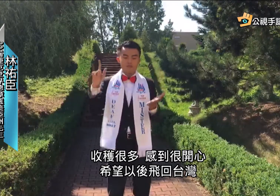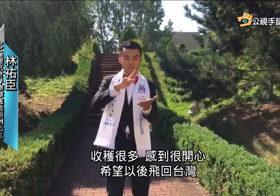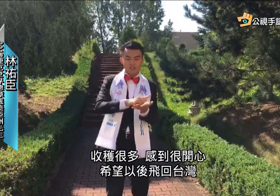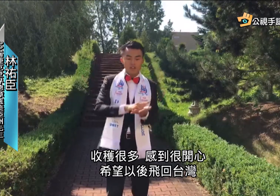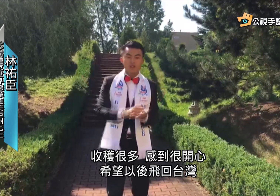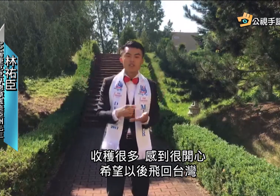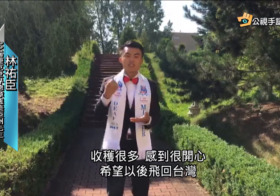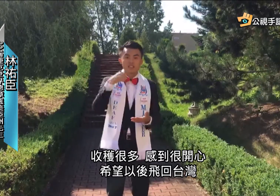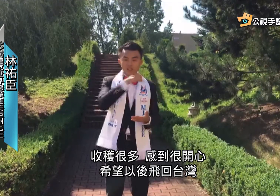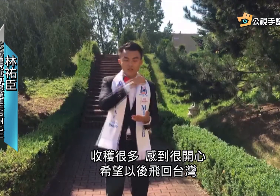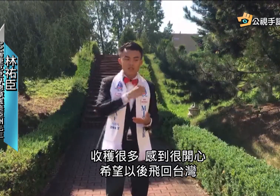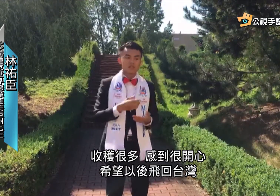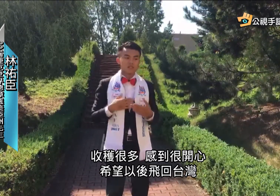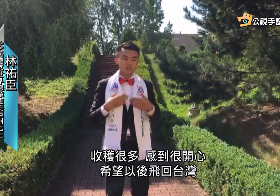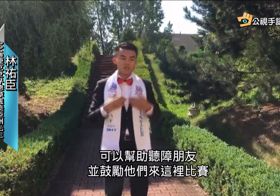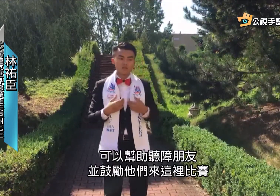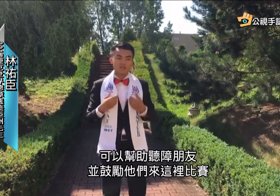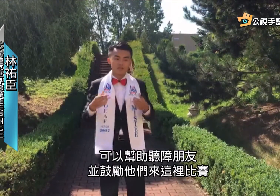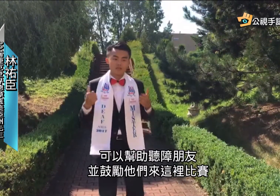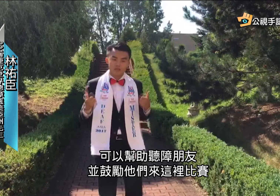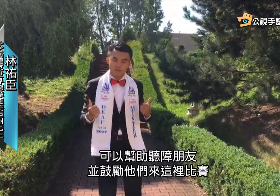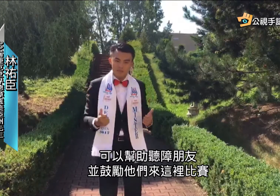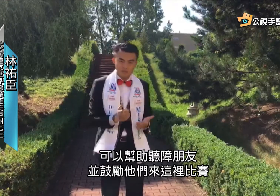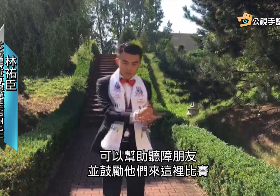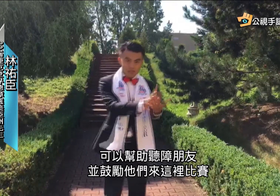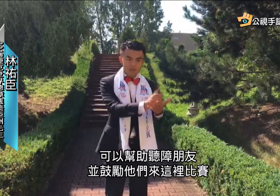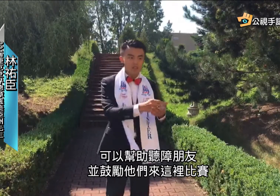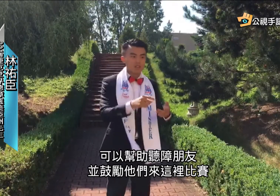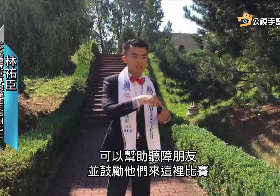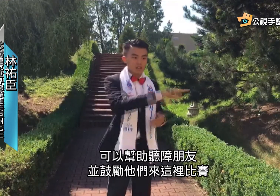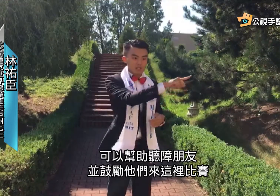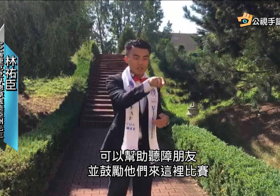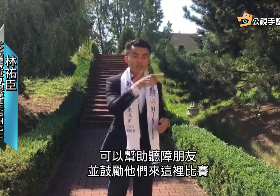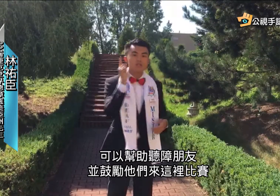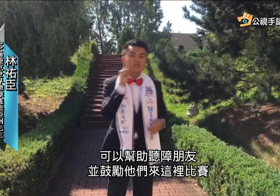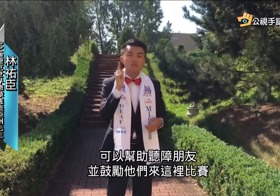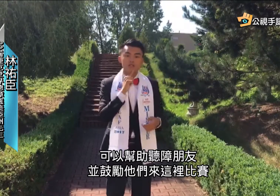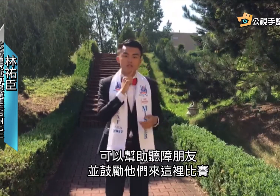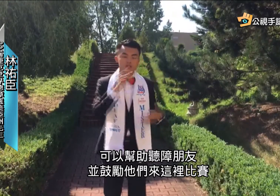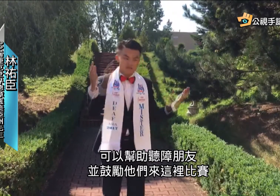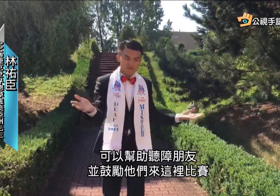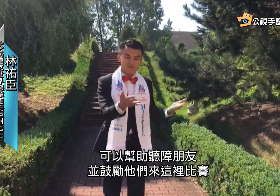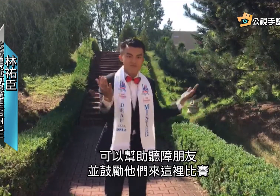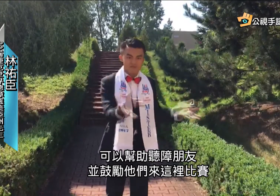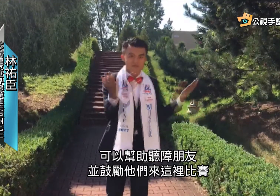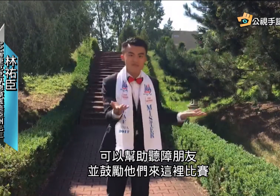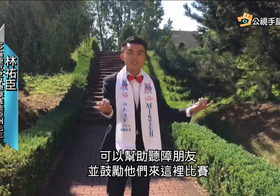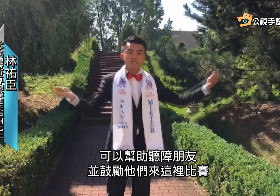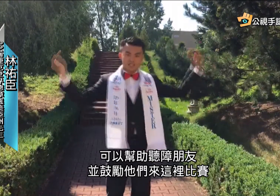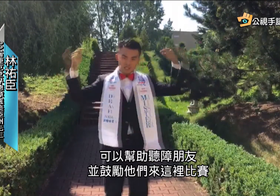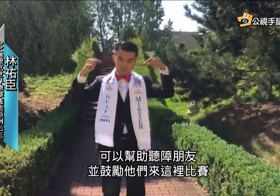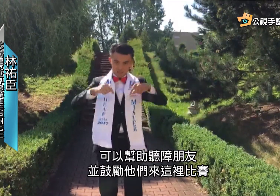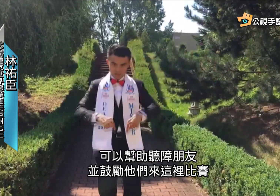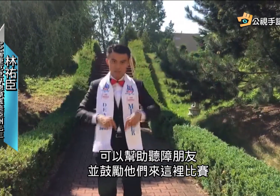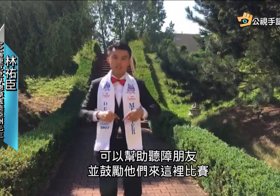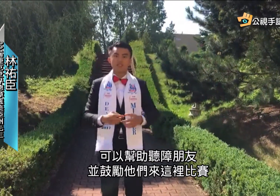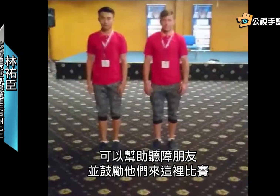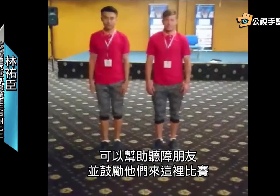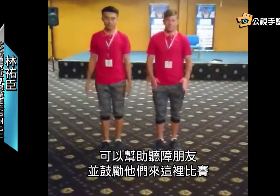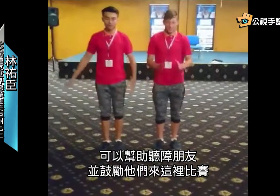回台湾，可以帮助听障朋友，并鼓励他们来这里比赛。 林佑辰